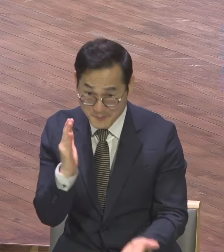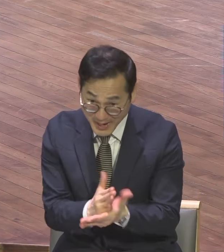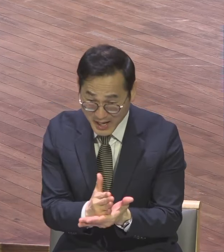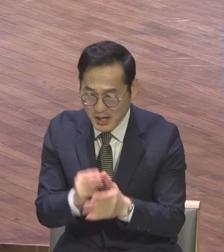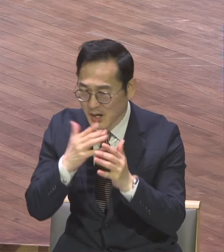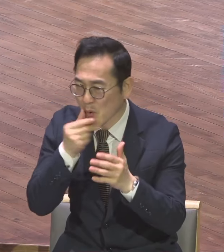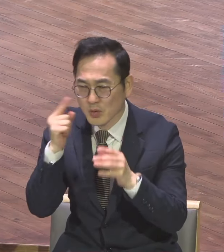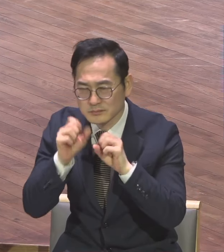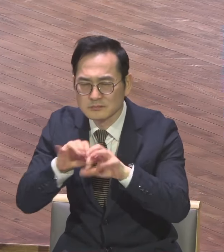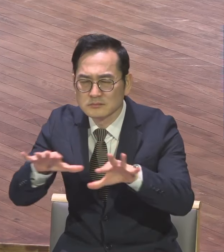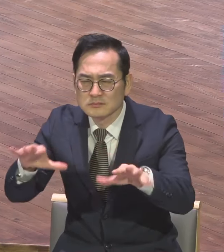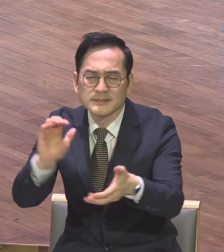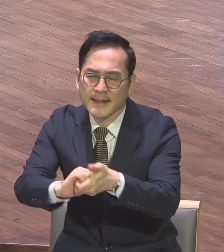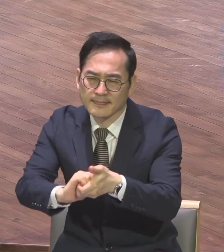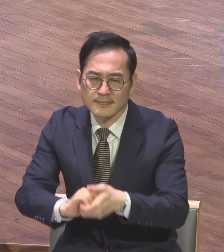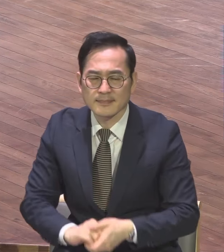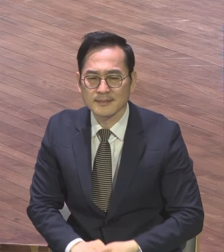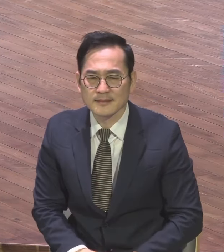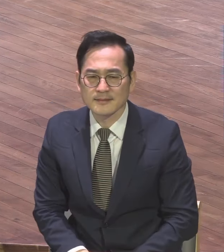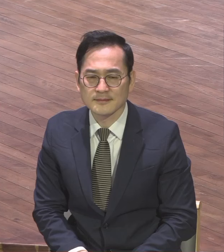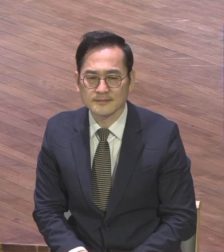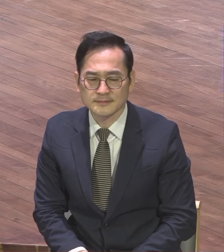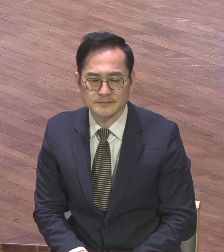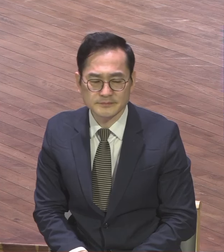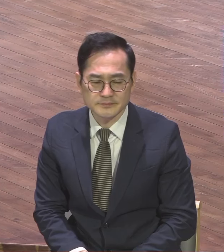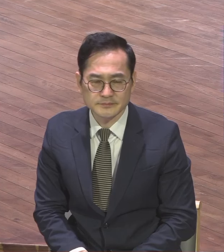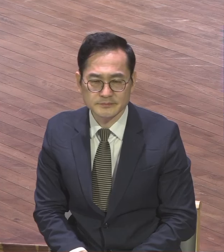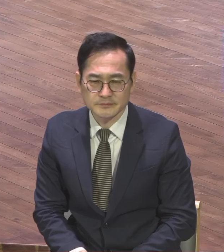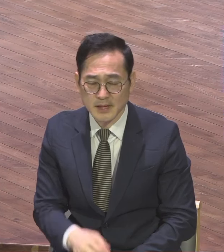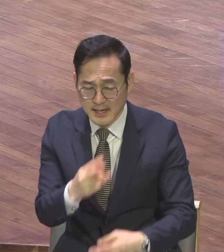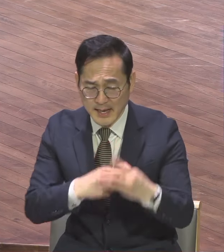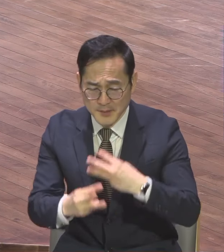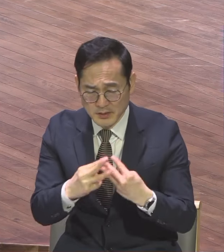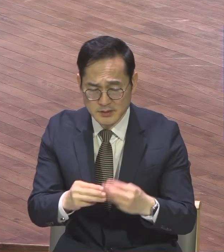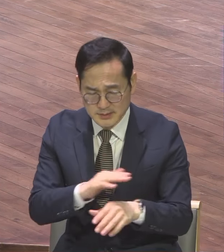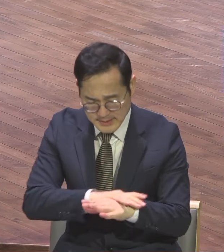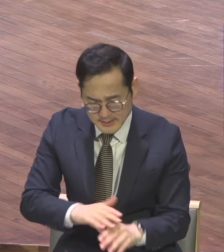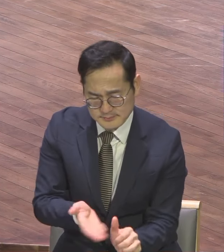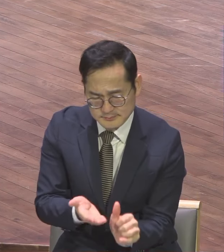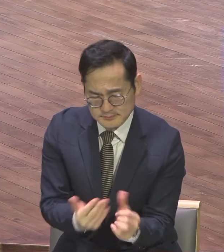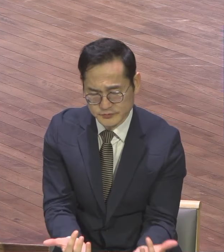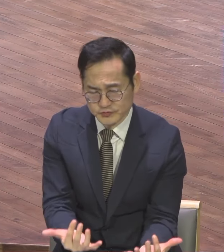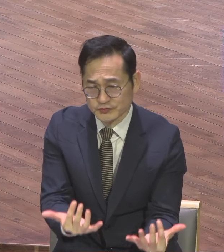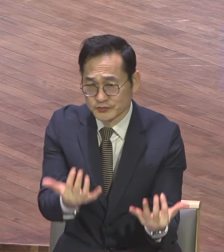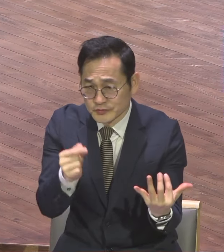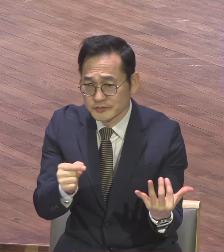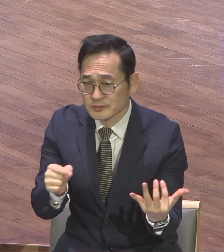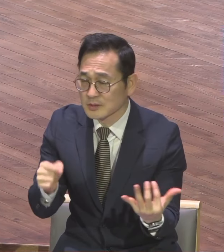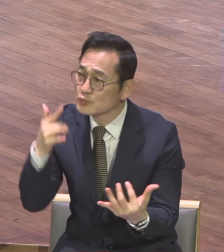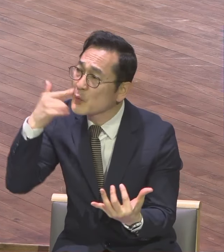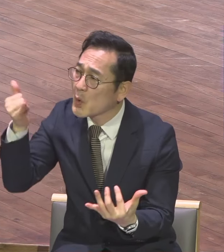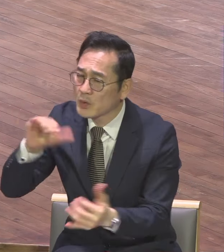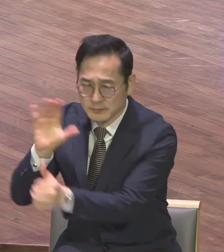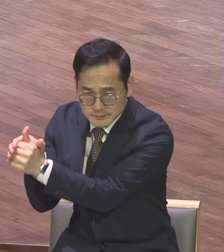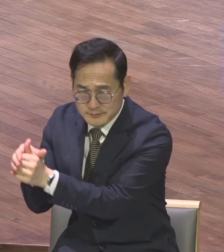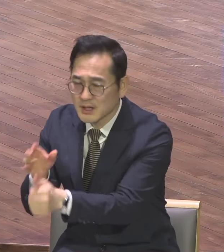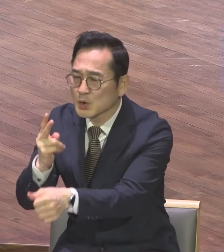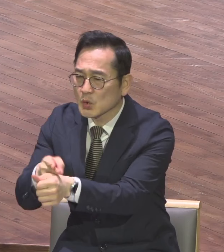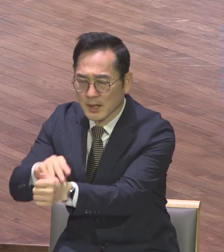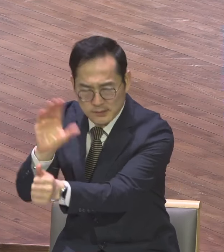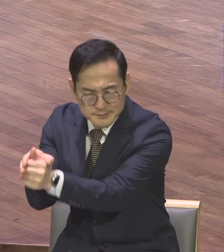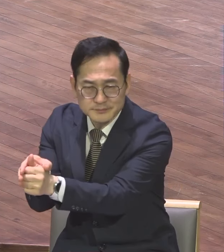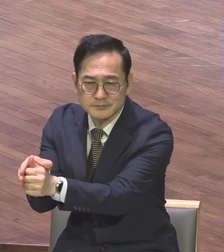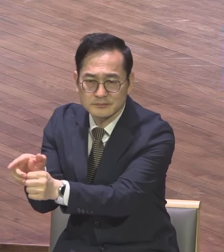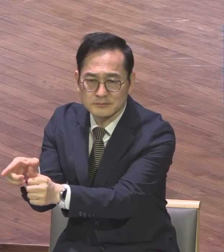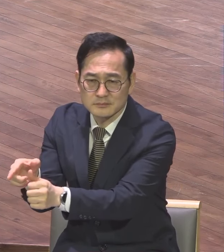결국 렘넌트를 올바로 세워야 할 시대적 미션이 우리 부모들에게 또 우리 또 교사들에게